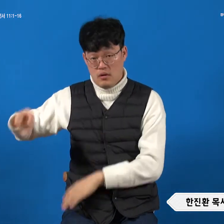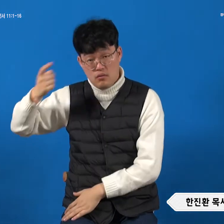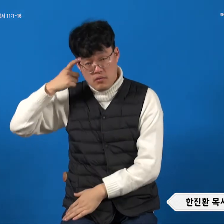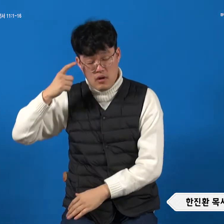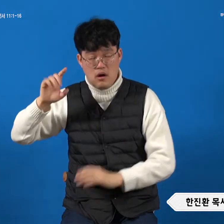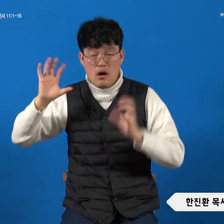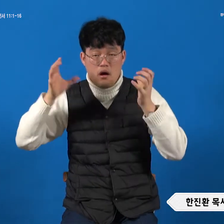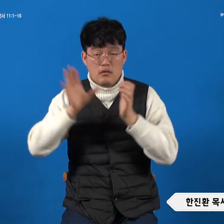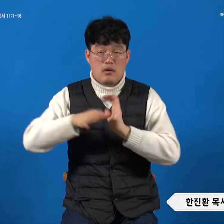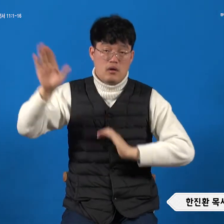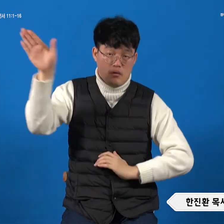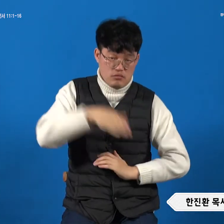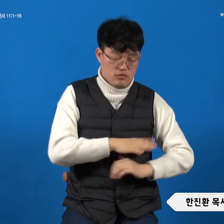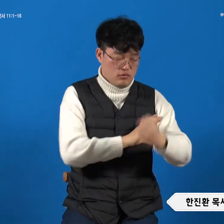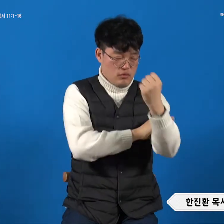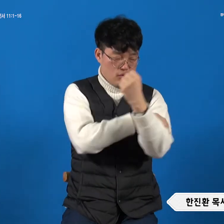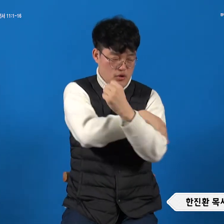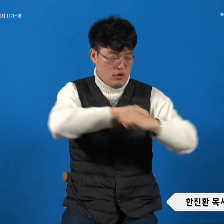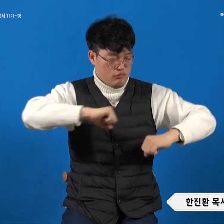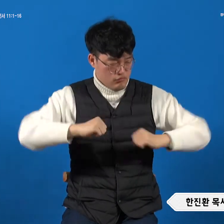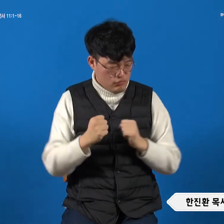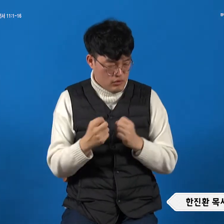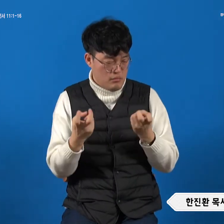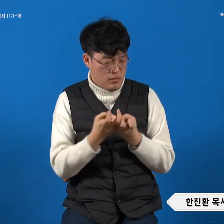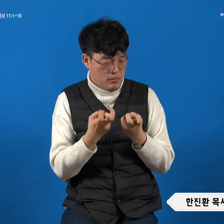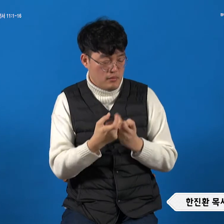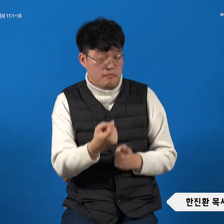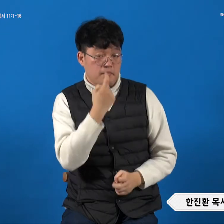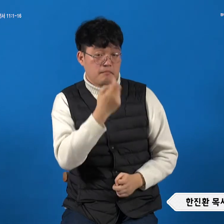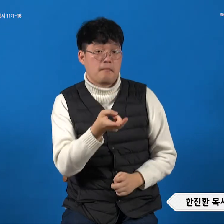어릴 때부터 권위에 순종하는 법을 배우지 않았기 때문입니다.